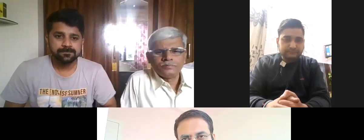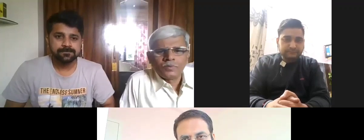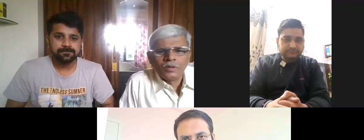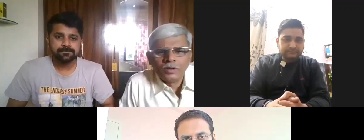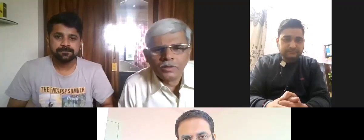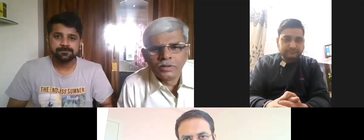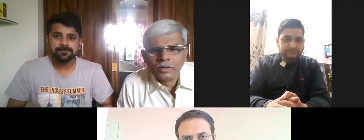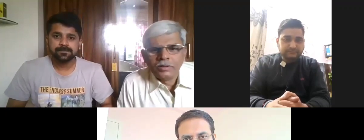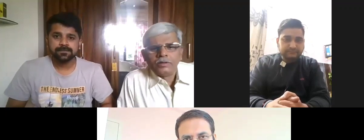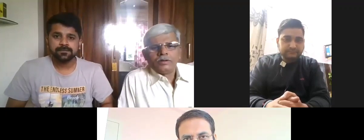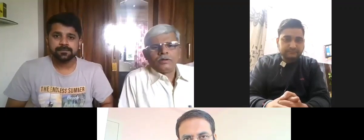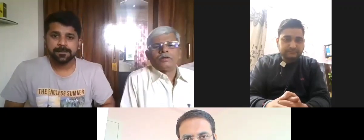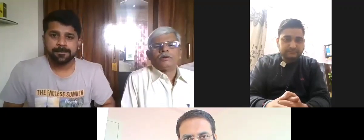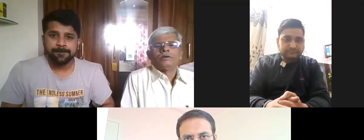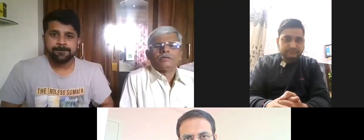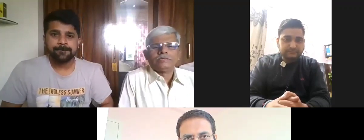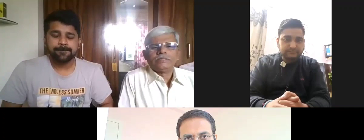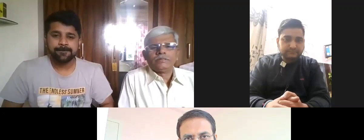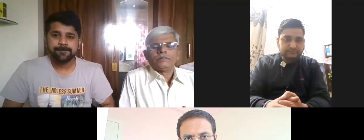बताएं।